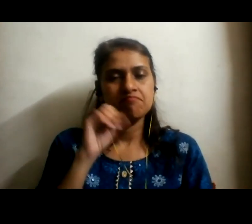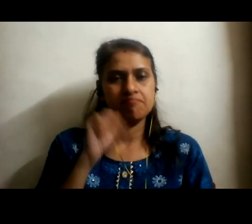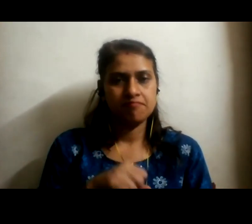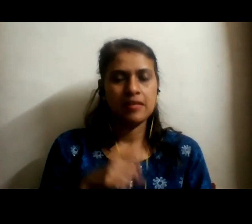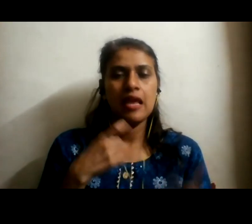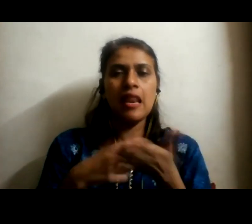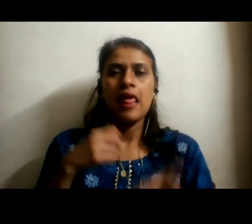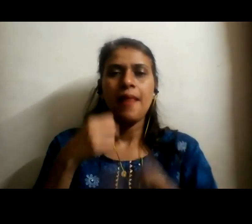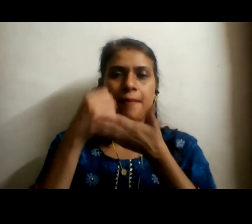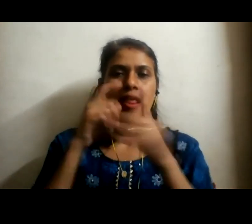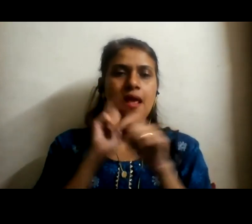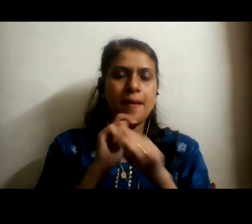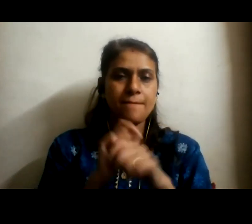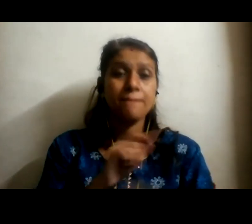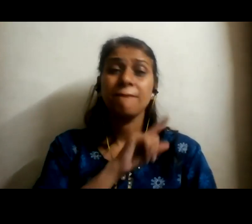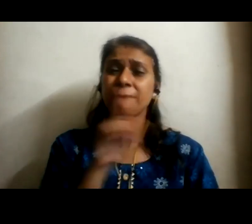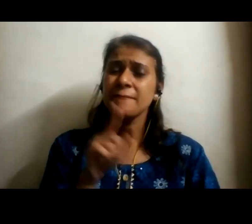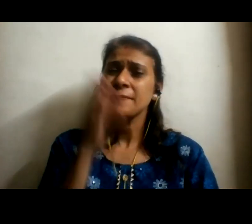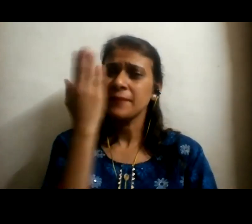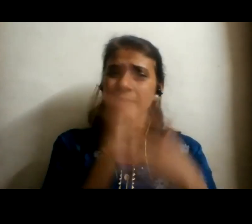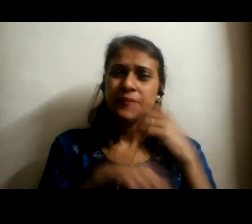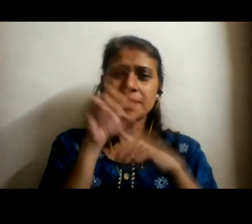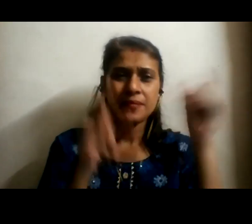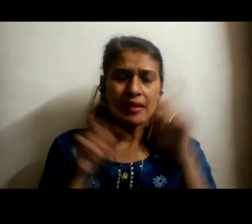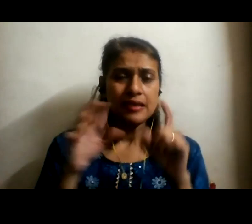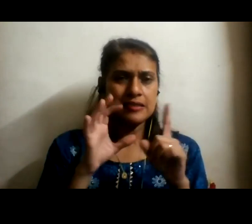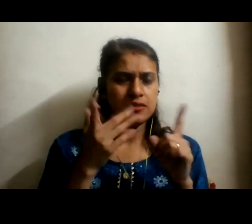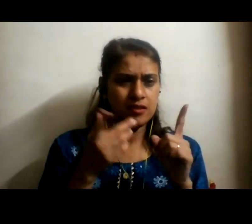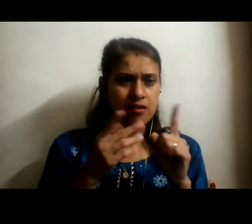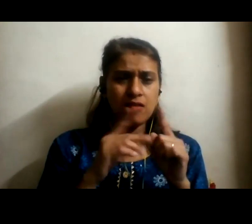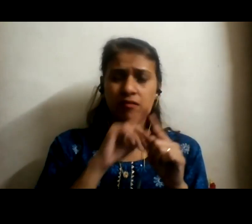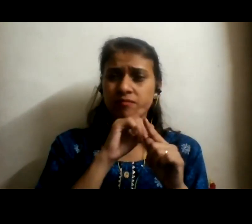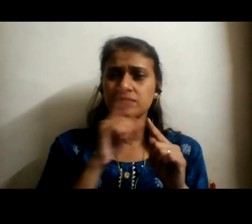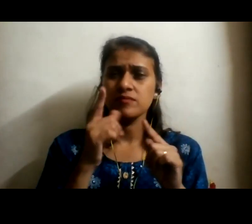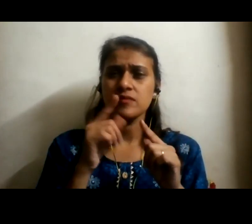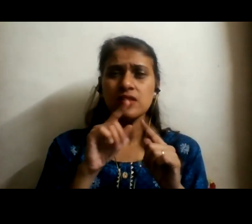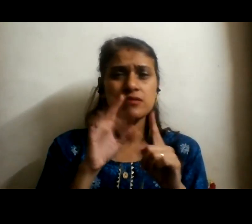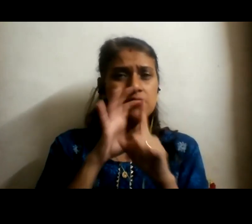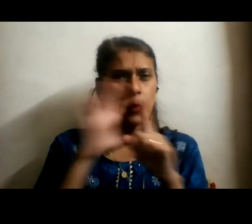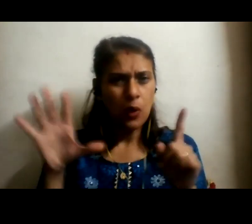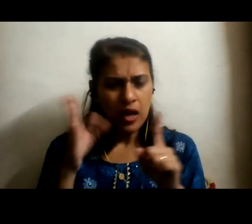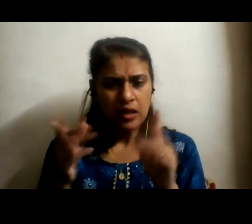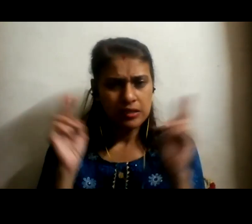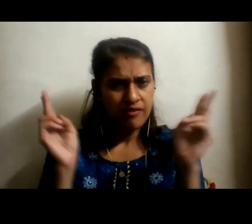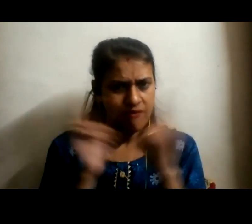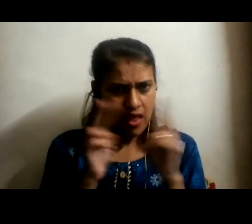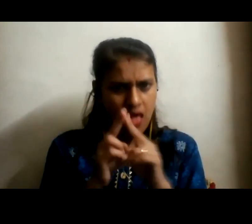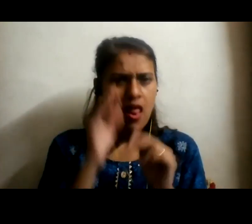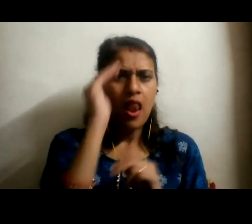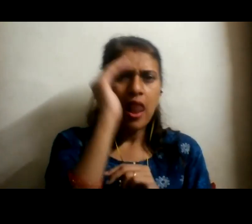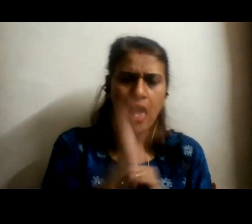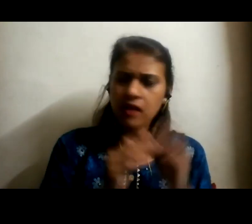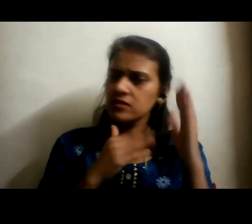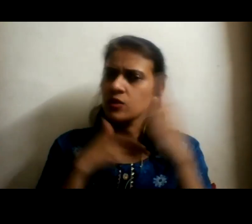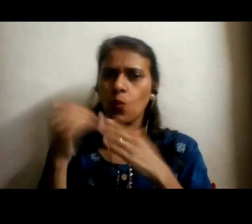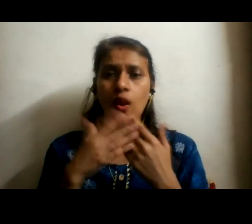कि पर्सन विद डिसेबिलिटी चाहे माइल्ड मॉडरेट सीवियर हो, मैंने हर में एक हुनर देखा है, जितने